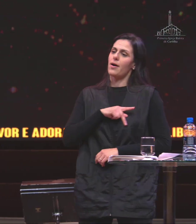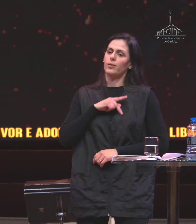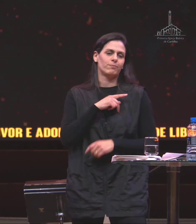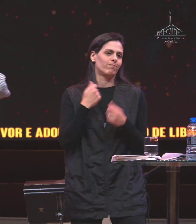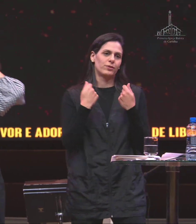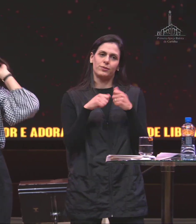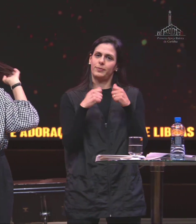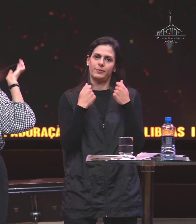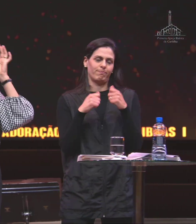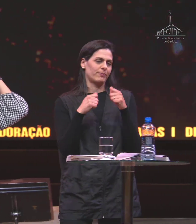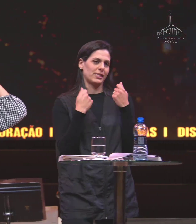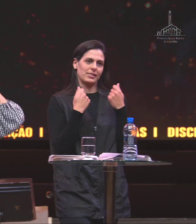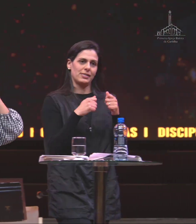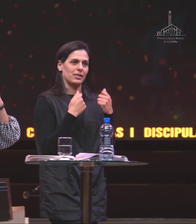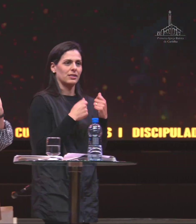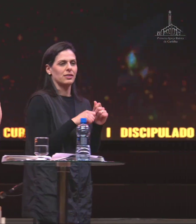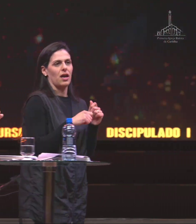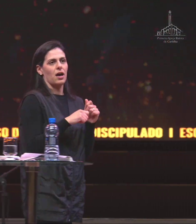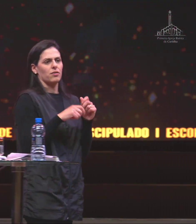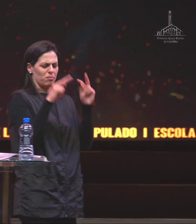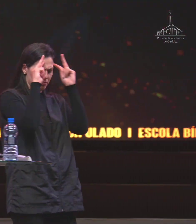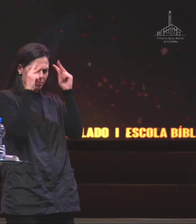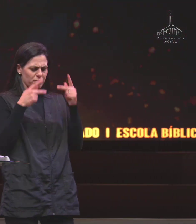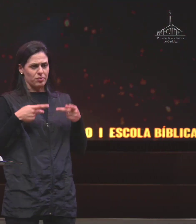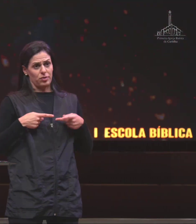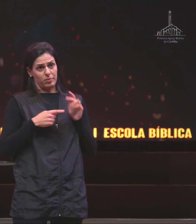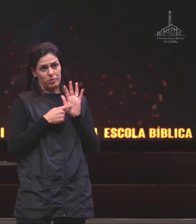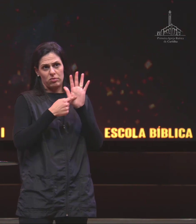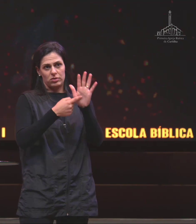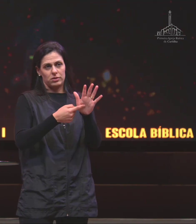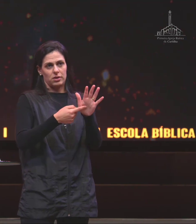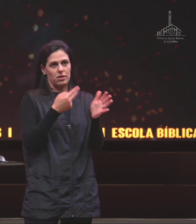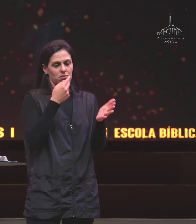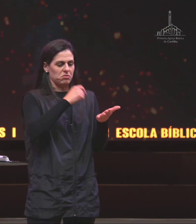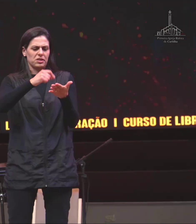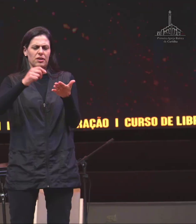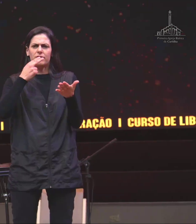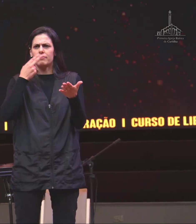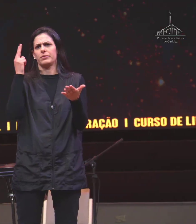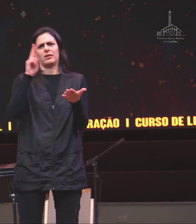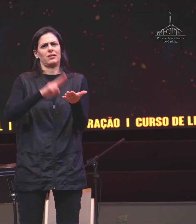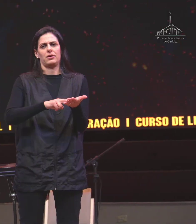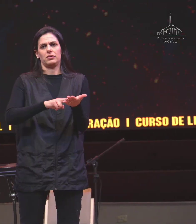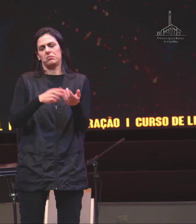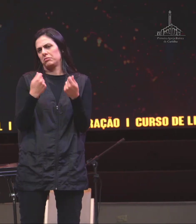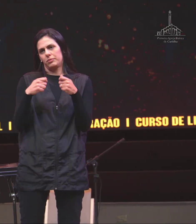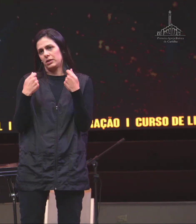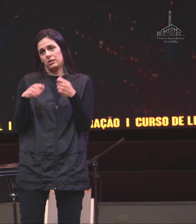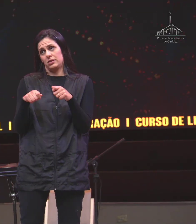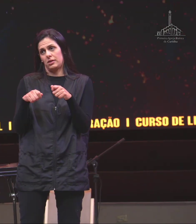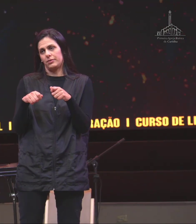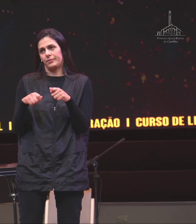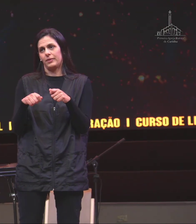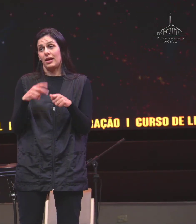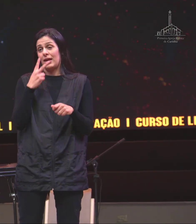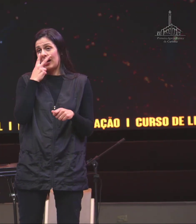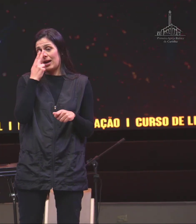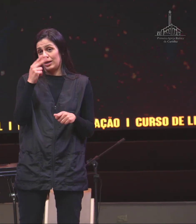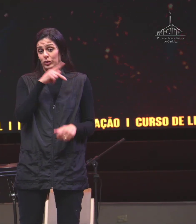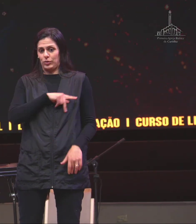se colocassem debaixo de algumas regras, que era o que os judeus pregavam. Não pode isso, você tem que fazer